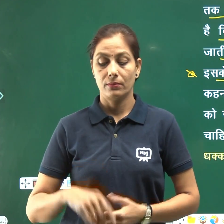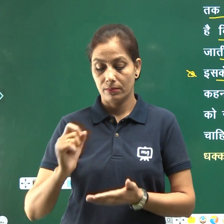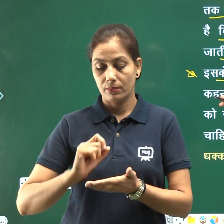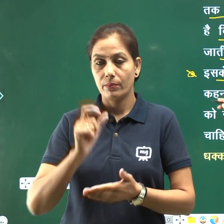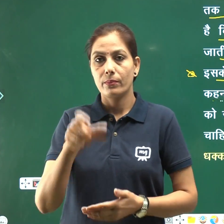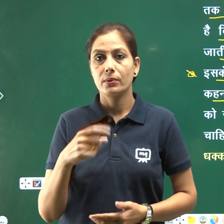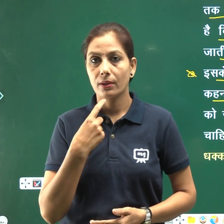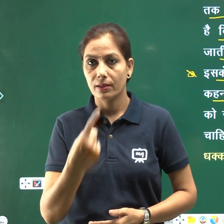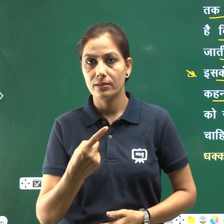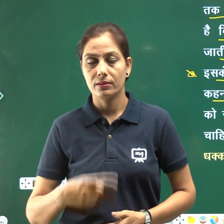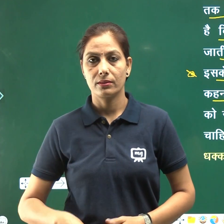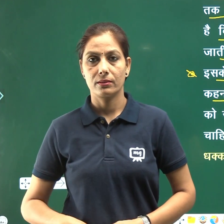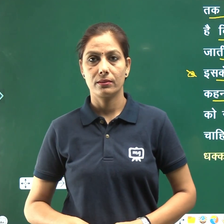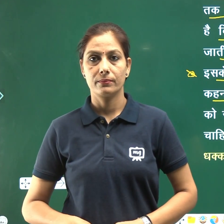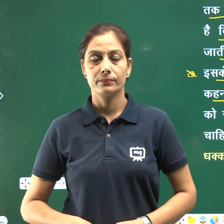लेखक ये कहना चाहता है कि